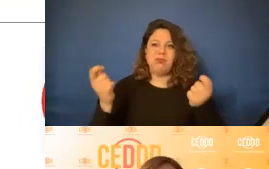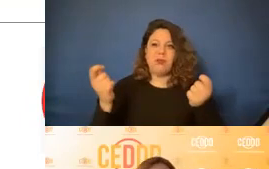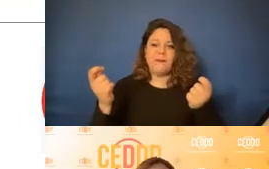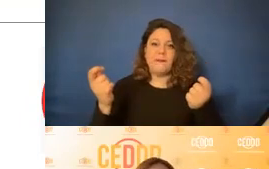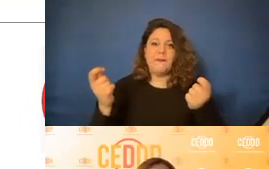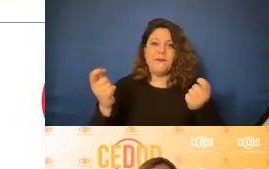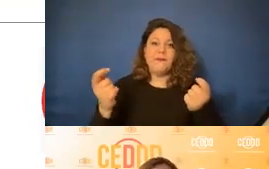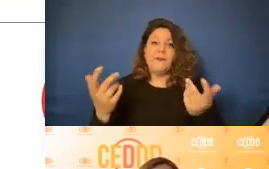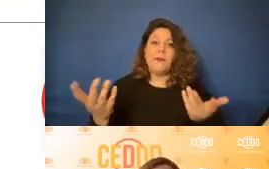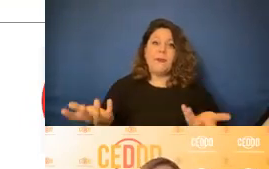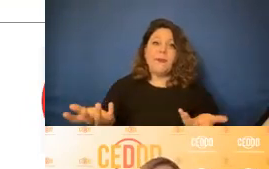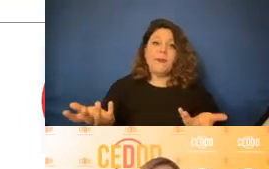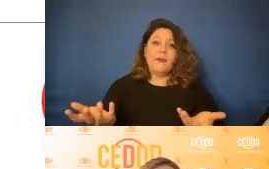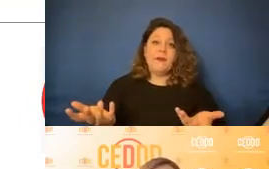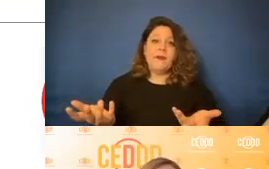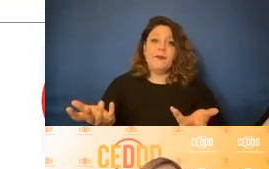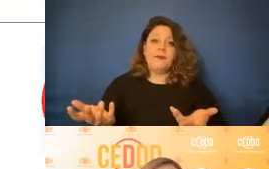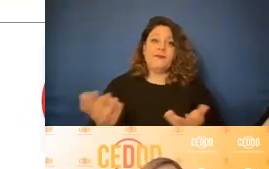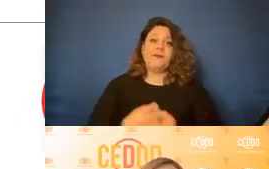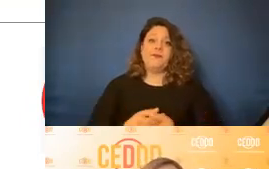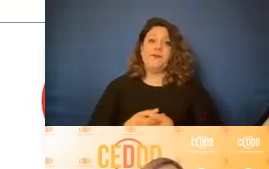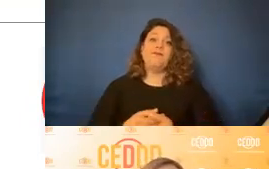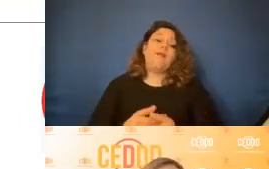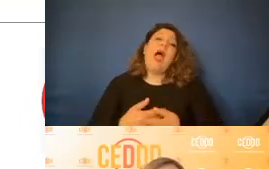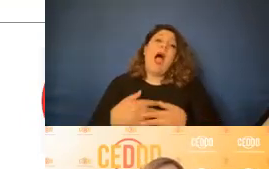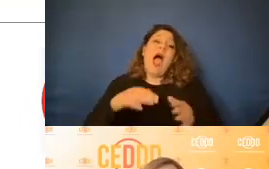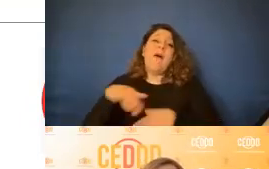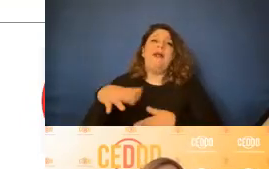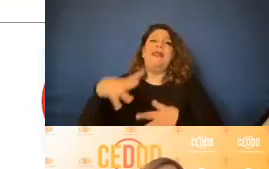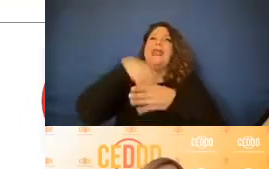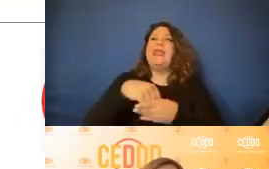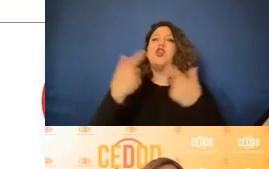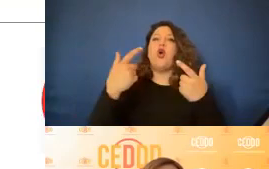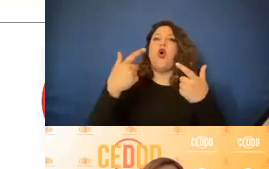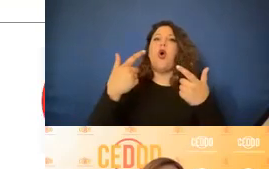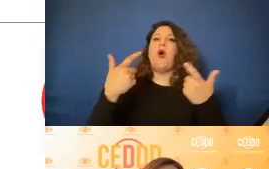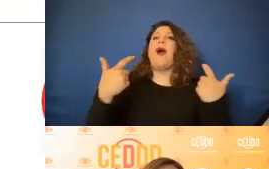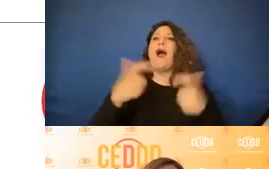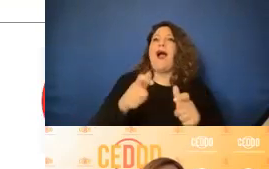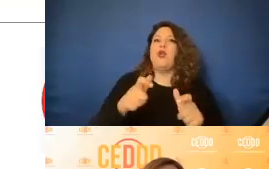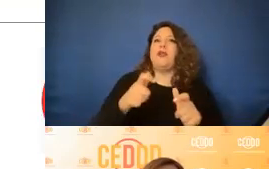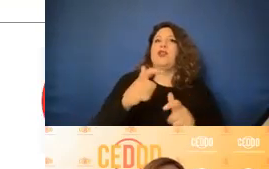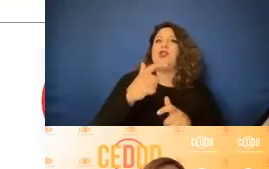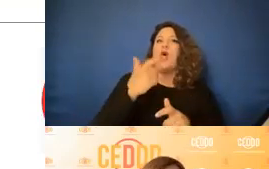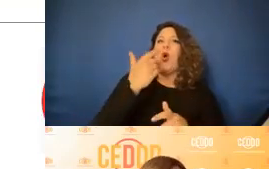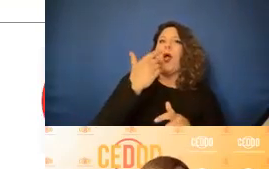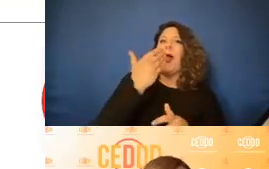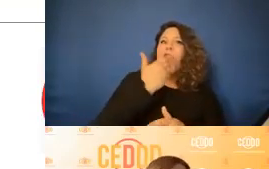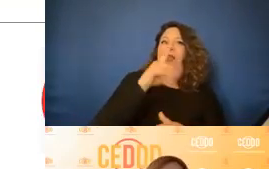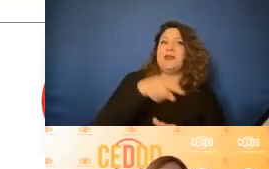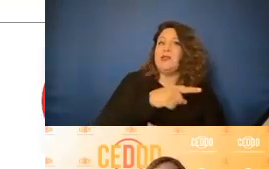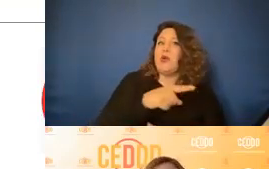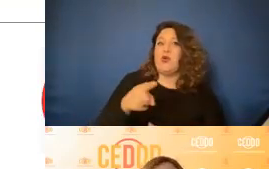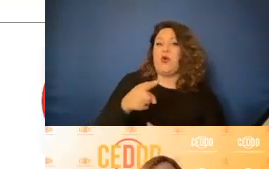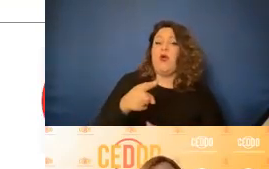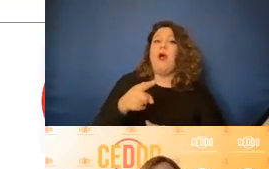Y independientemente que se manifieste o no en el contexto escolar, porque claro, el ciberbullying al final es el acosador está en casa y el acosado también, pero